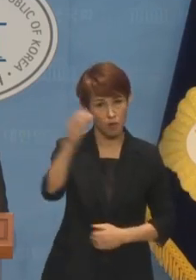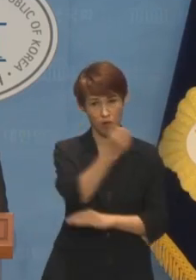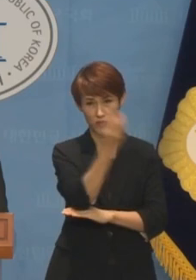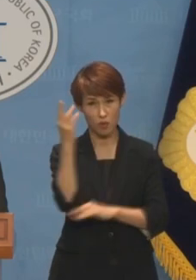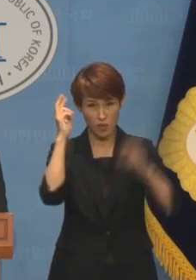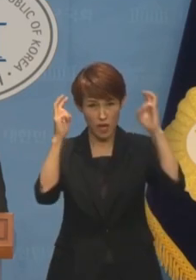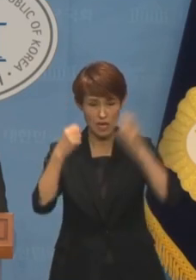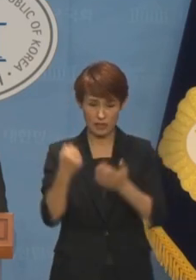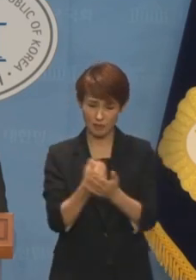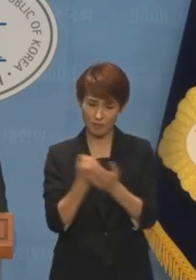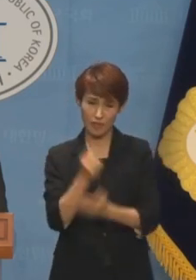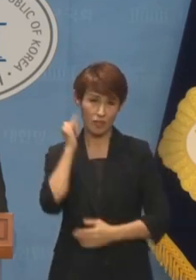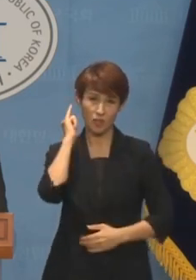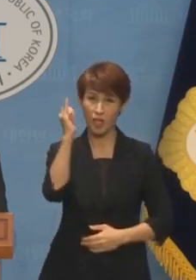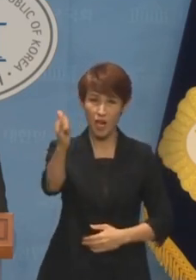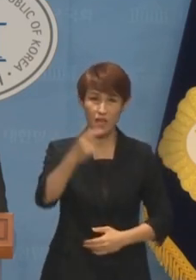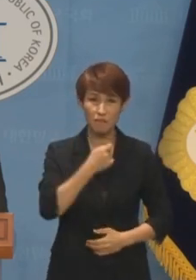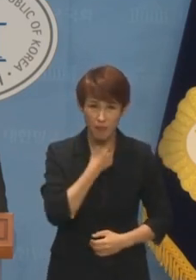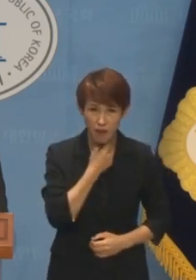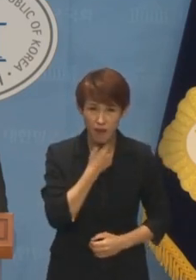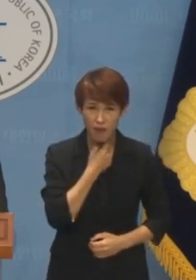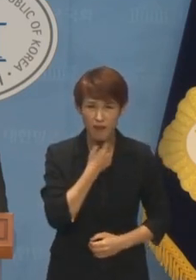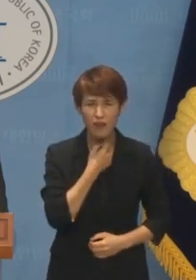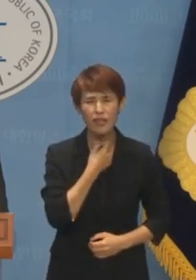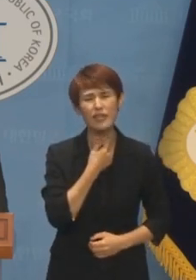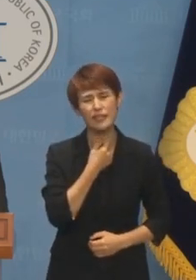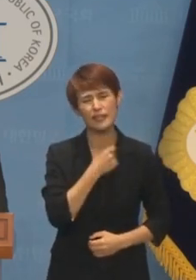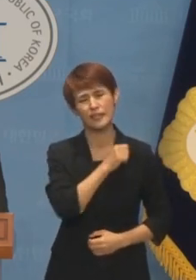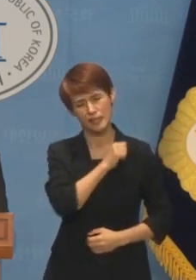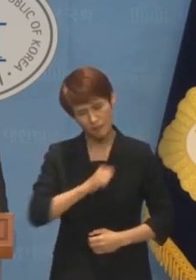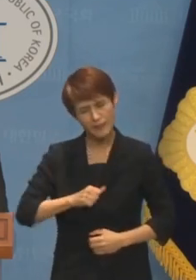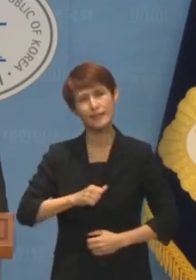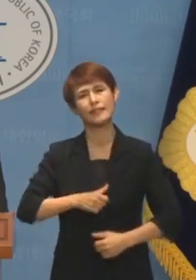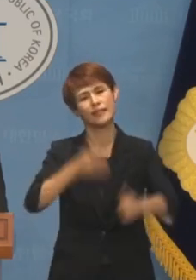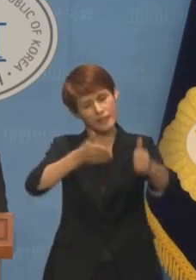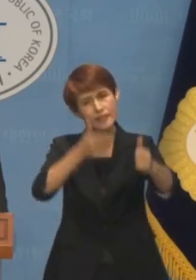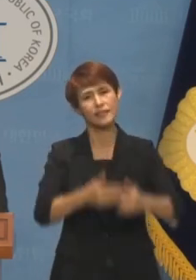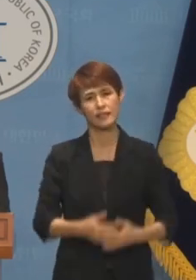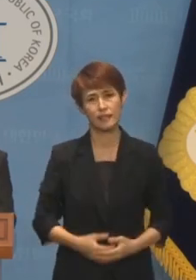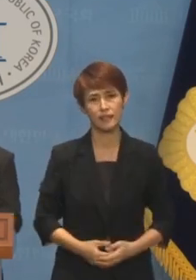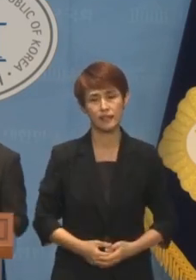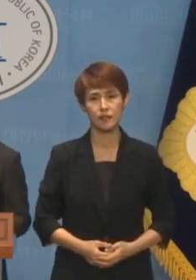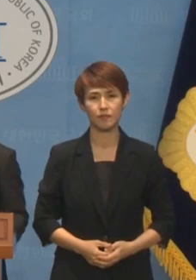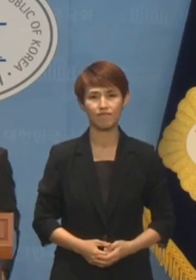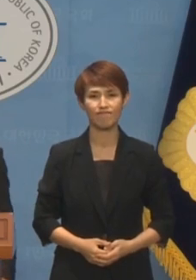언론사에 유감 전화를 하고 싶더라도 꼭 참으시길 권합니다.